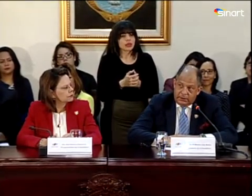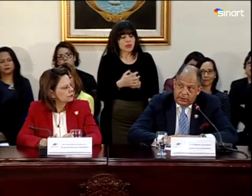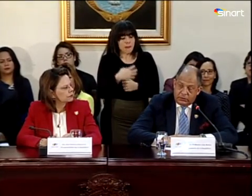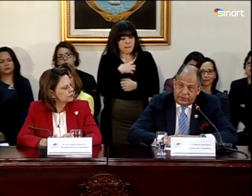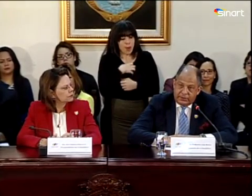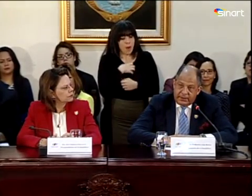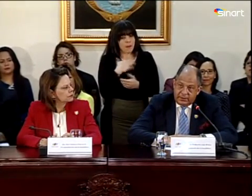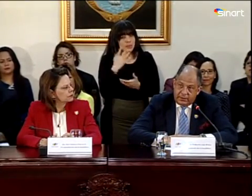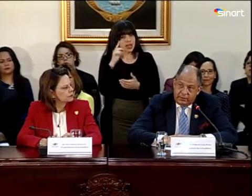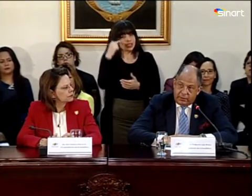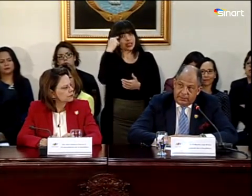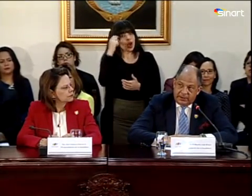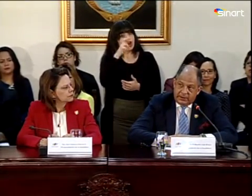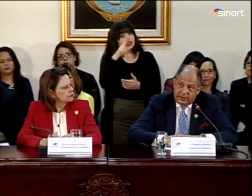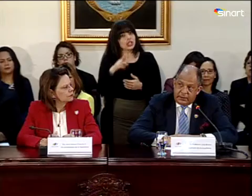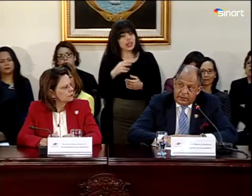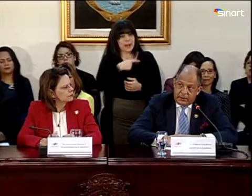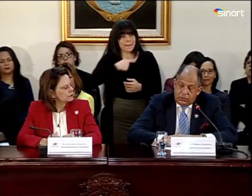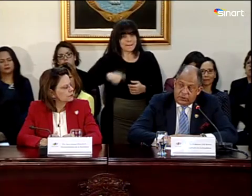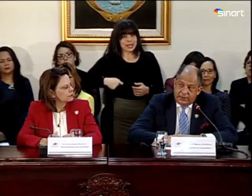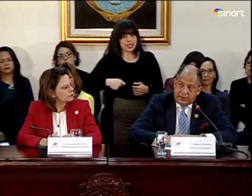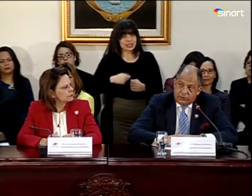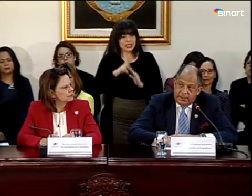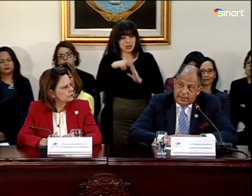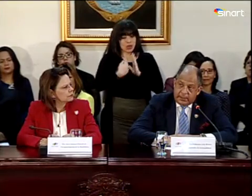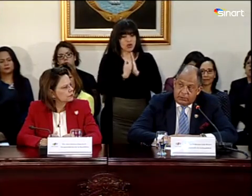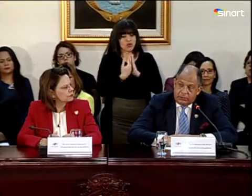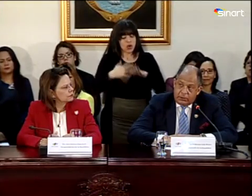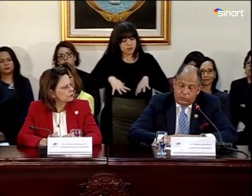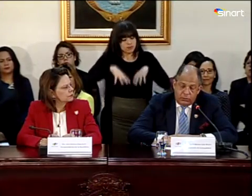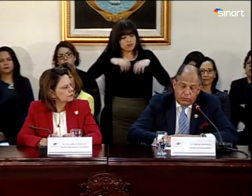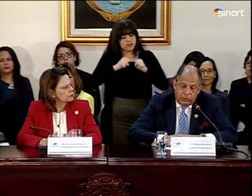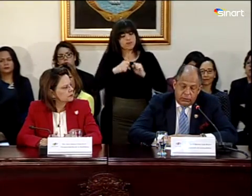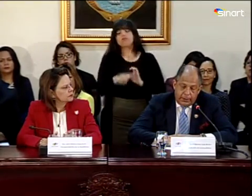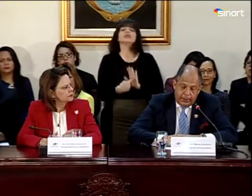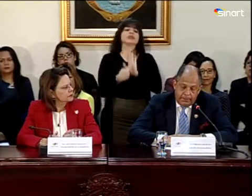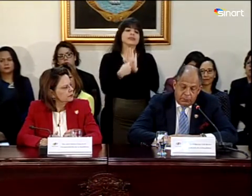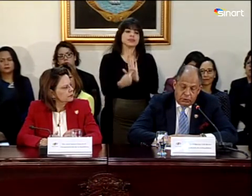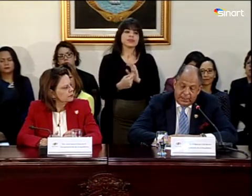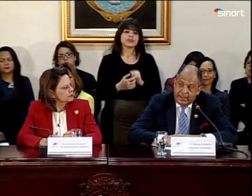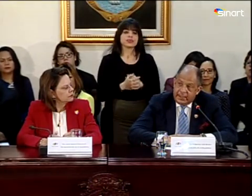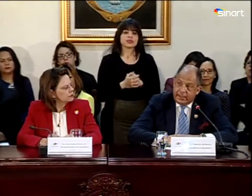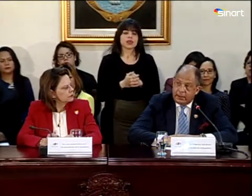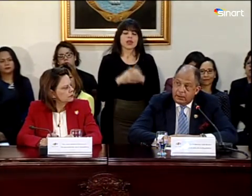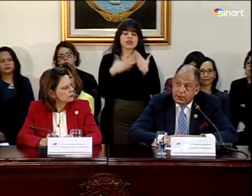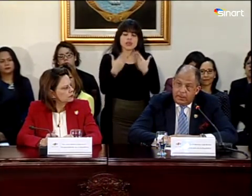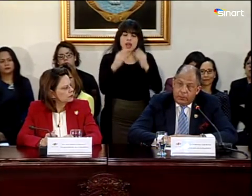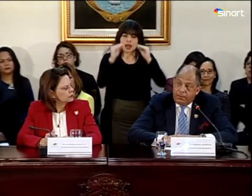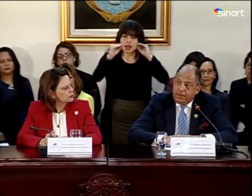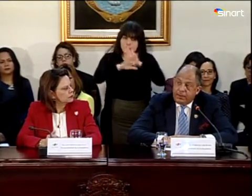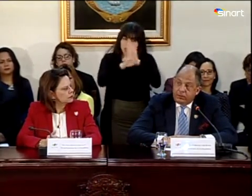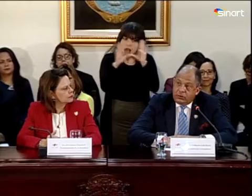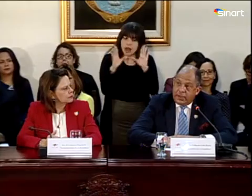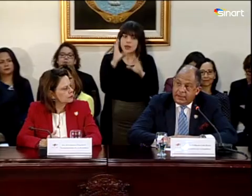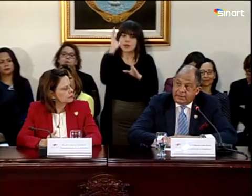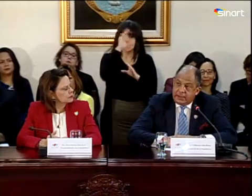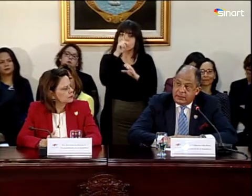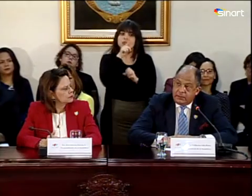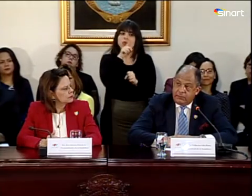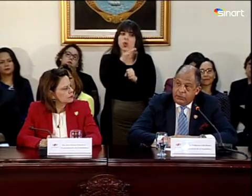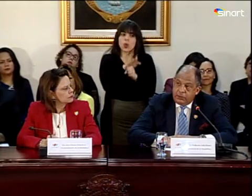del Estado costarricense en la figura del presidente, utilizamos para dar con toda claridad cumplimiento